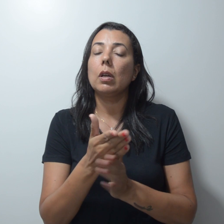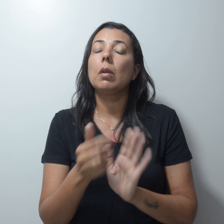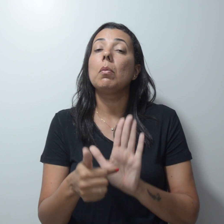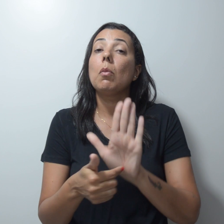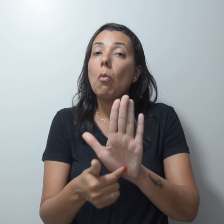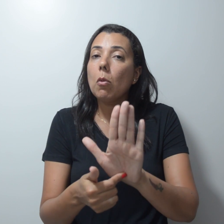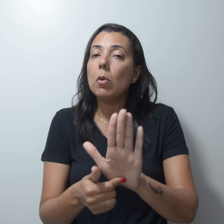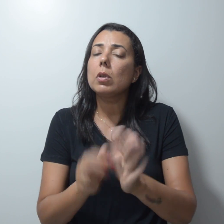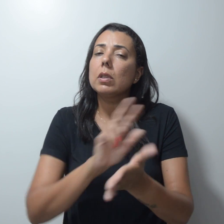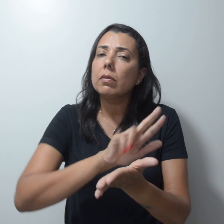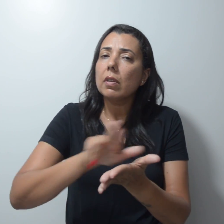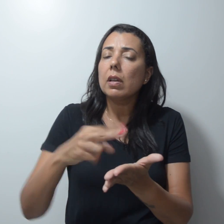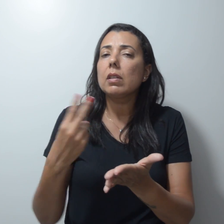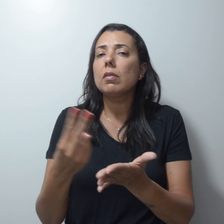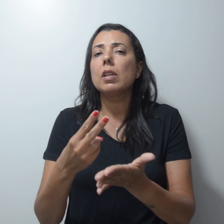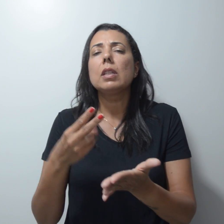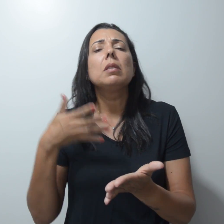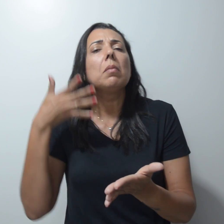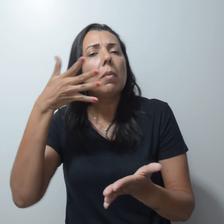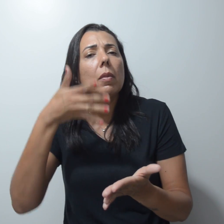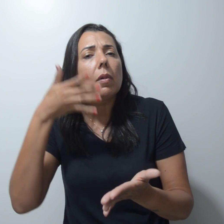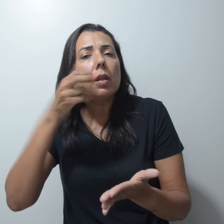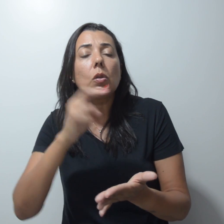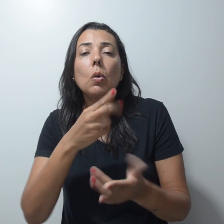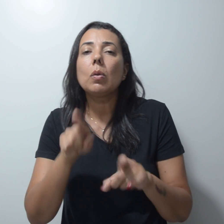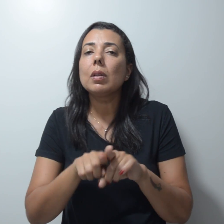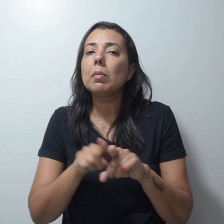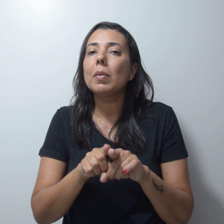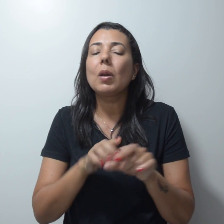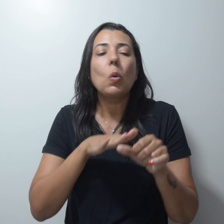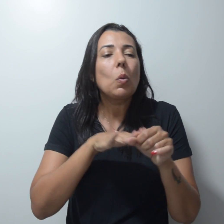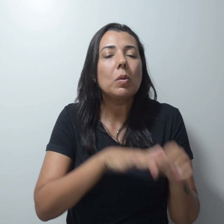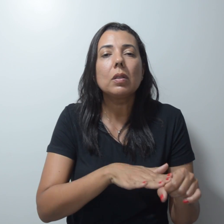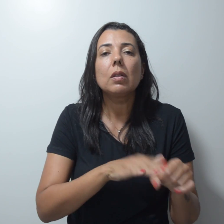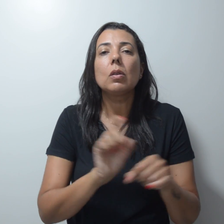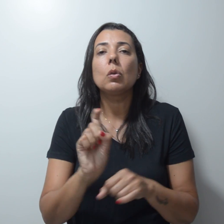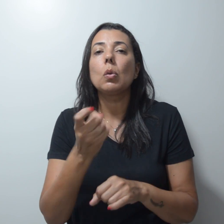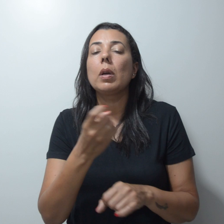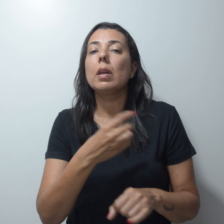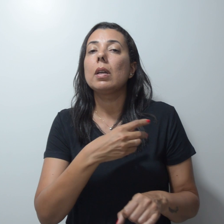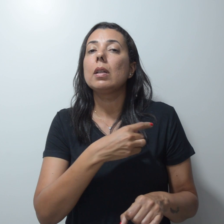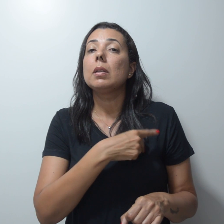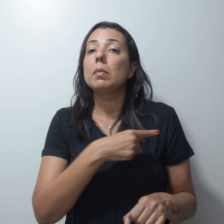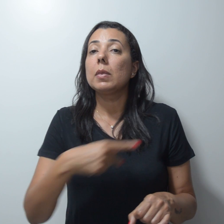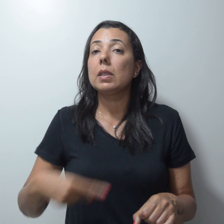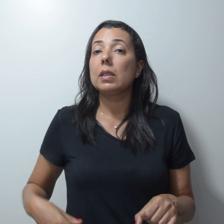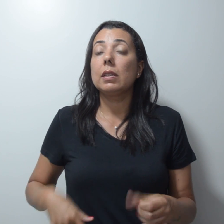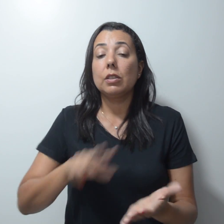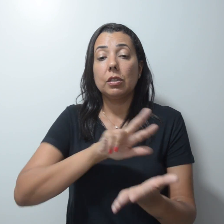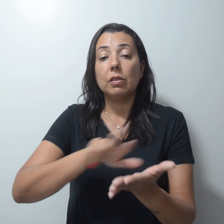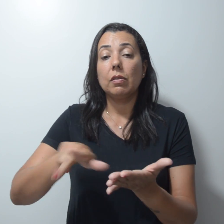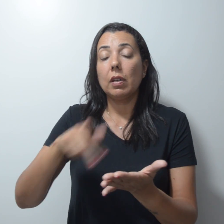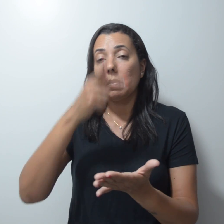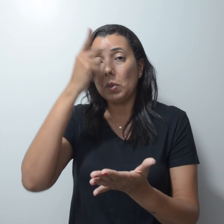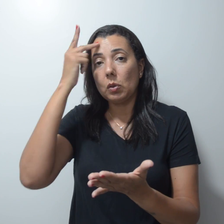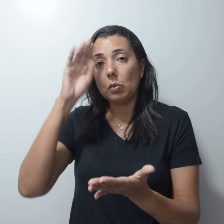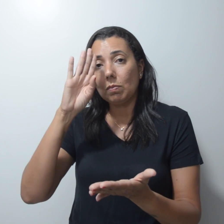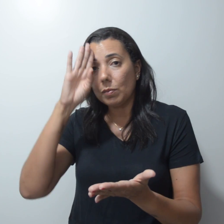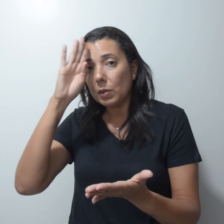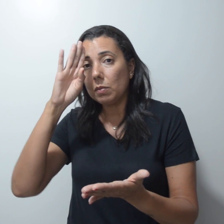vezes pelos discursos ou omissões do ex-presidente e de diversas autoridades que